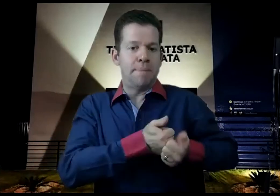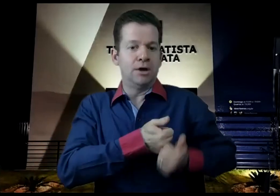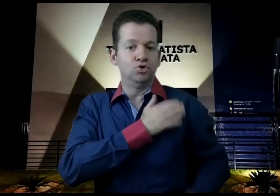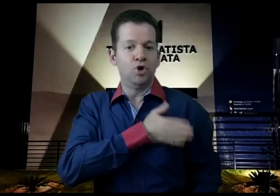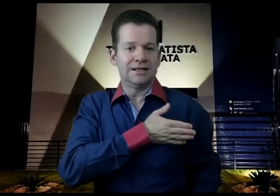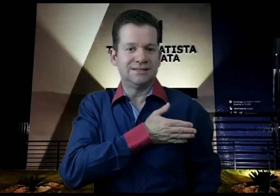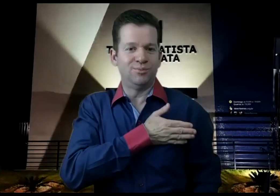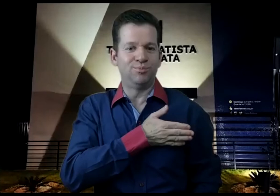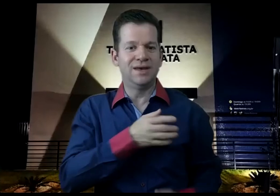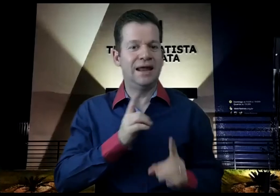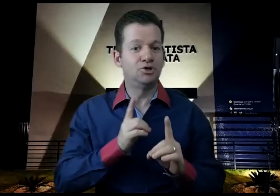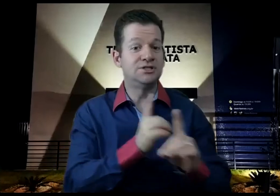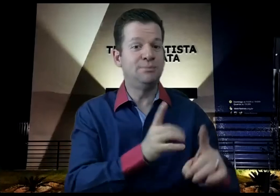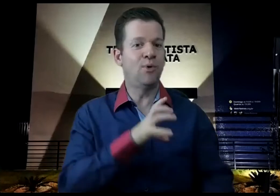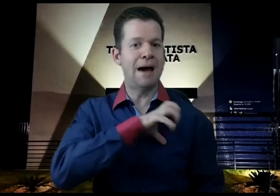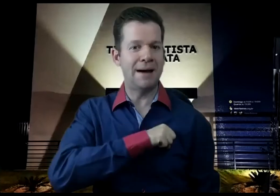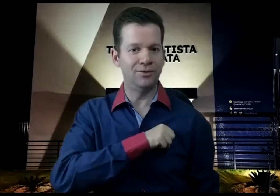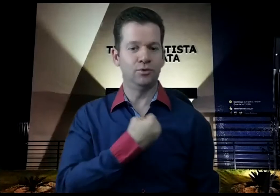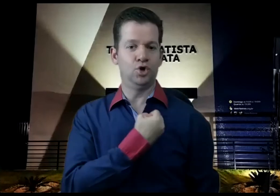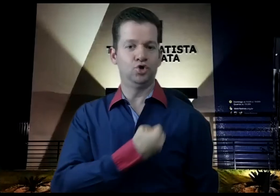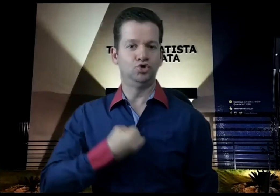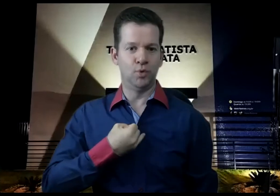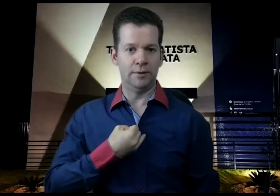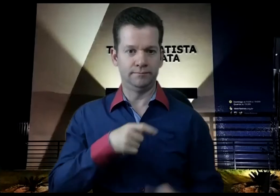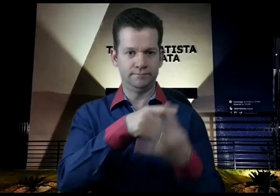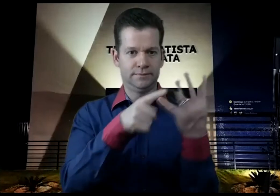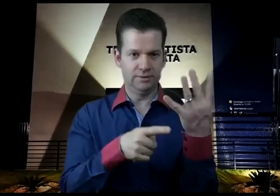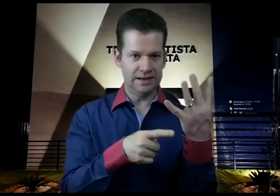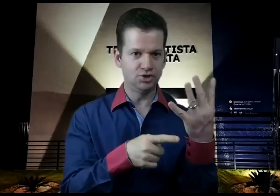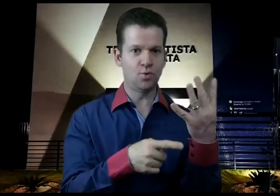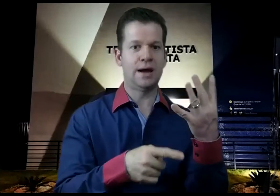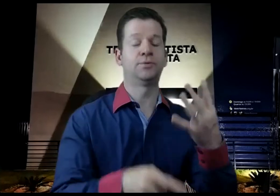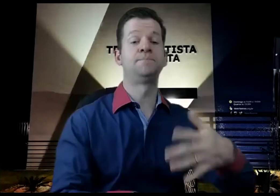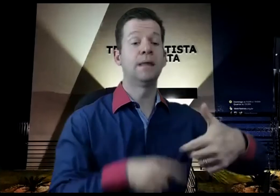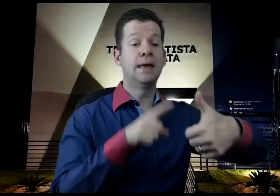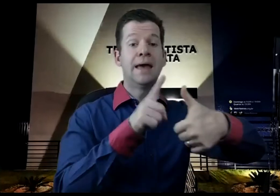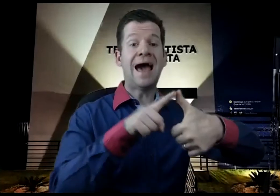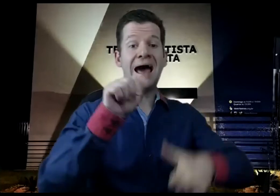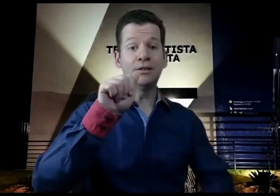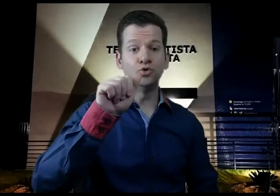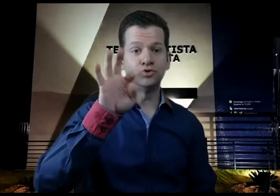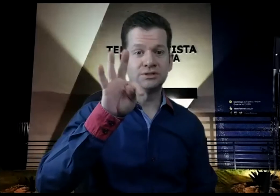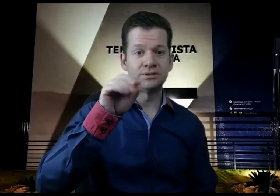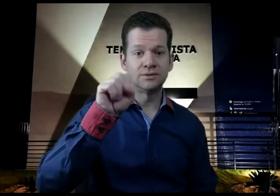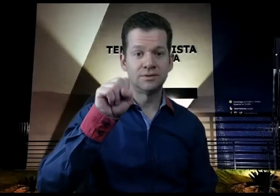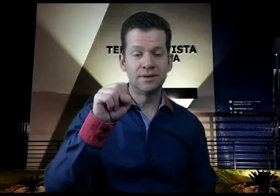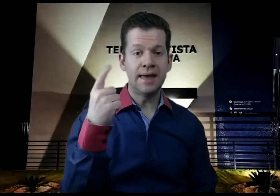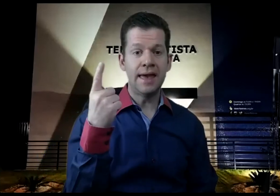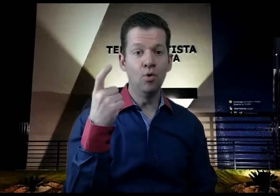perto do coração, porque ele era o discípulo amado. João. Então, tá ali os 4. Atos é o